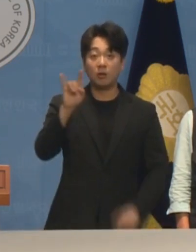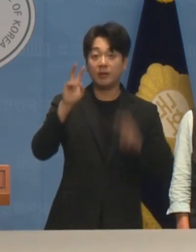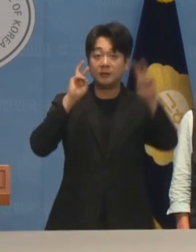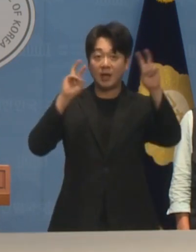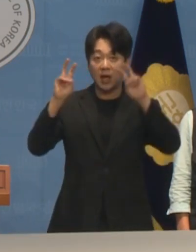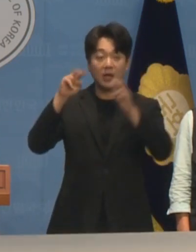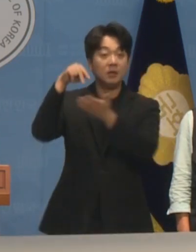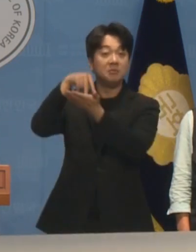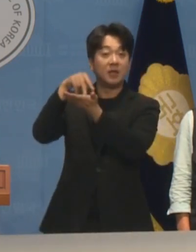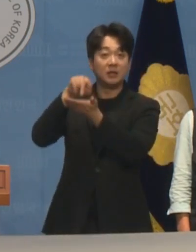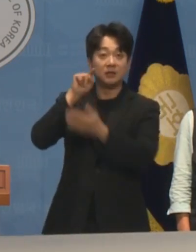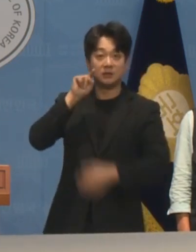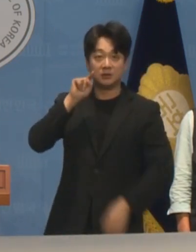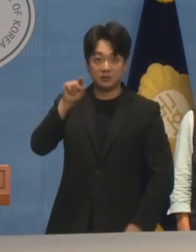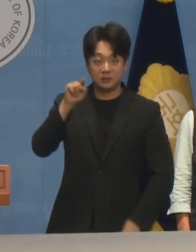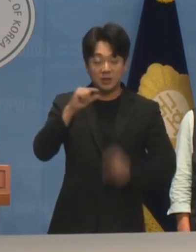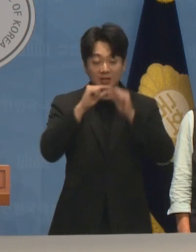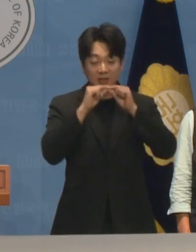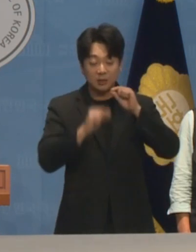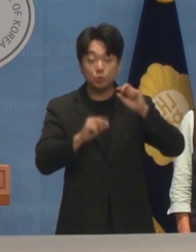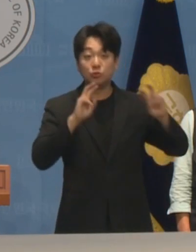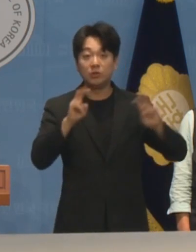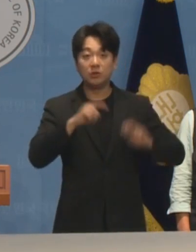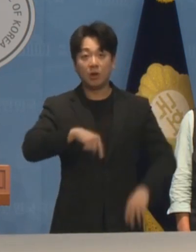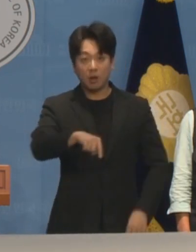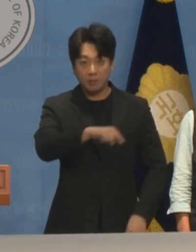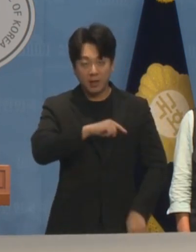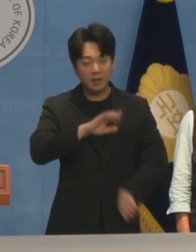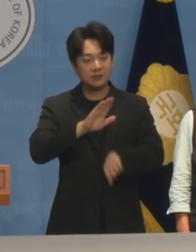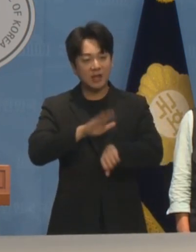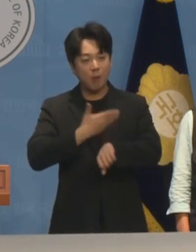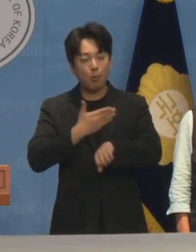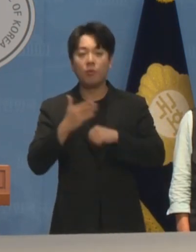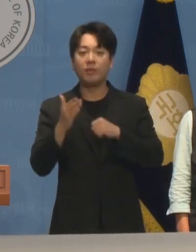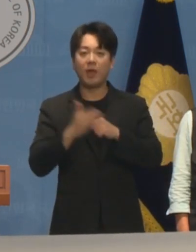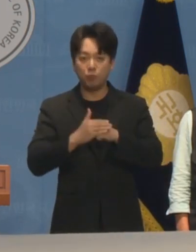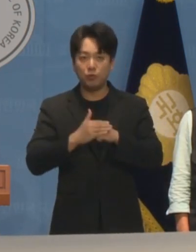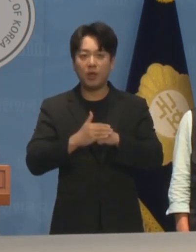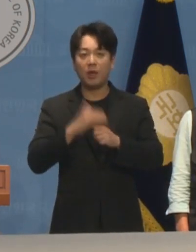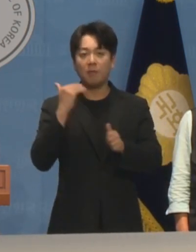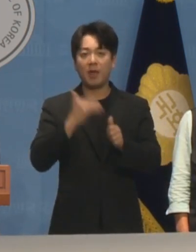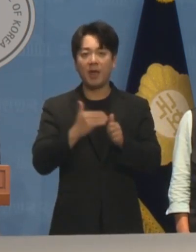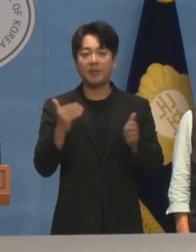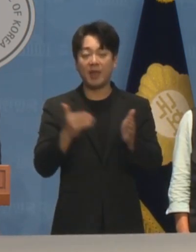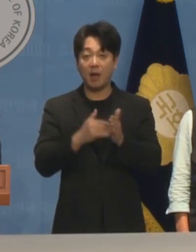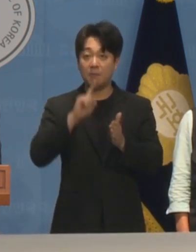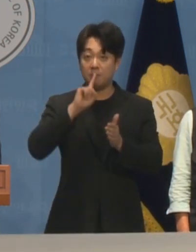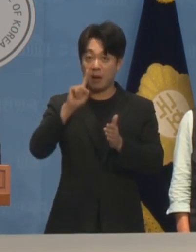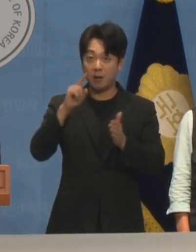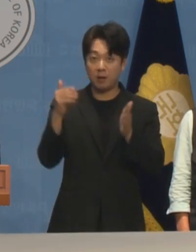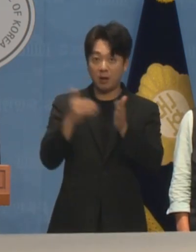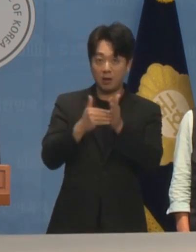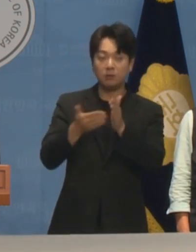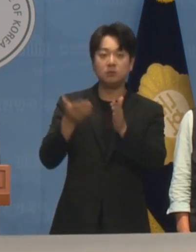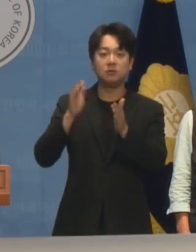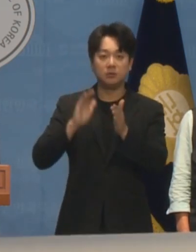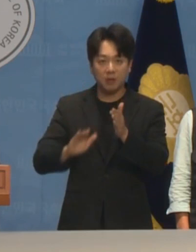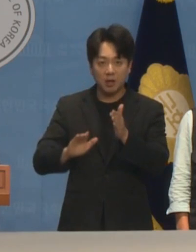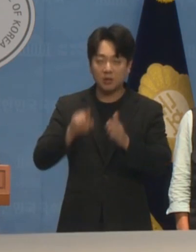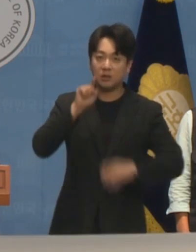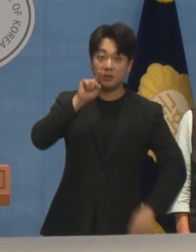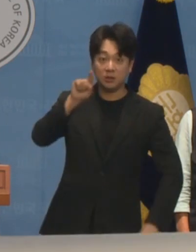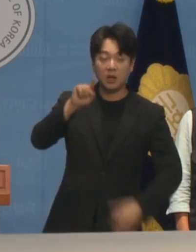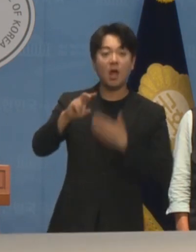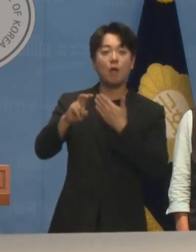이수기업 사업주의 일신상의 이유로 폐업한다고 하지만 실제로 현대자동차의 불법 파견 문제를